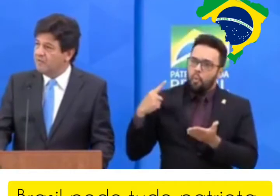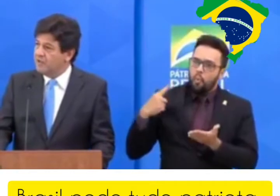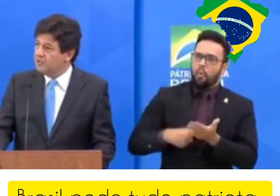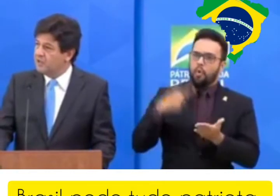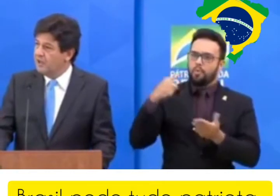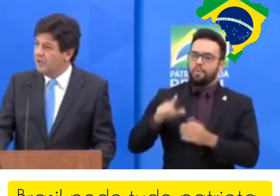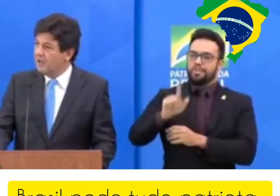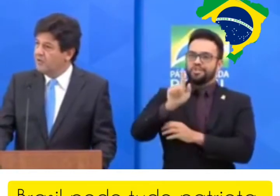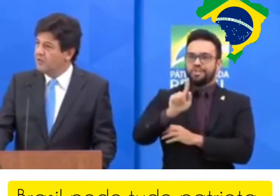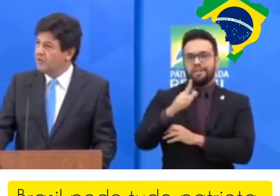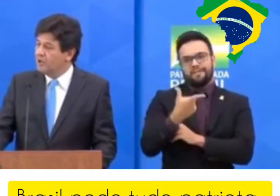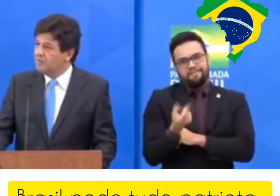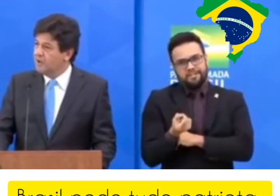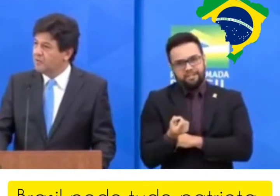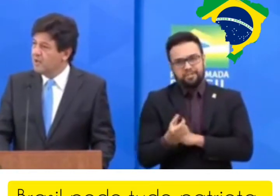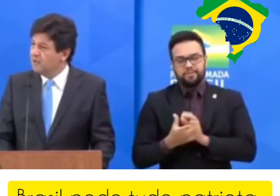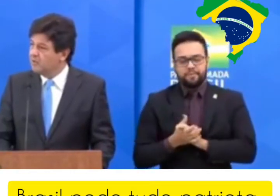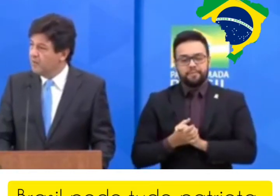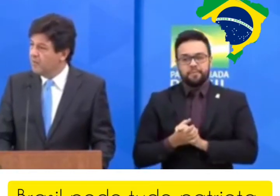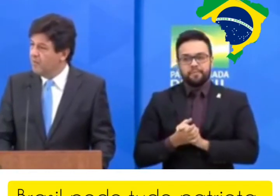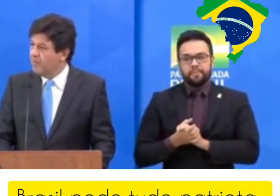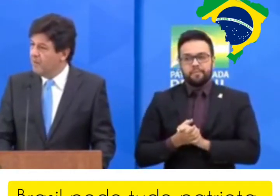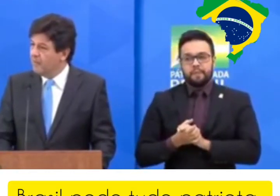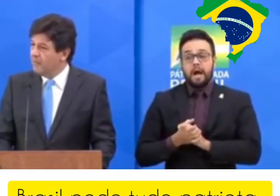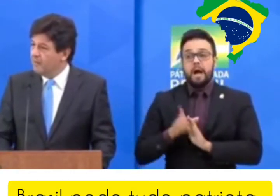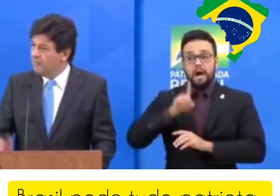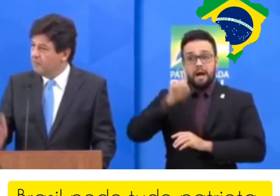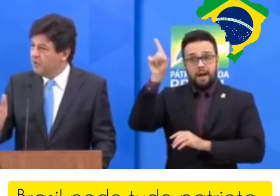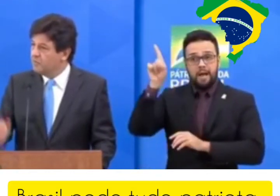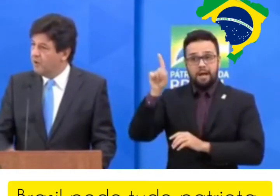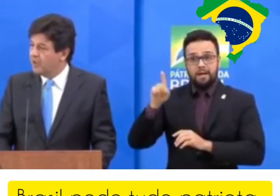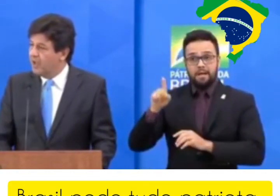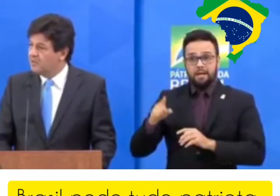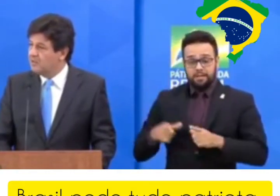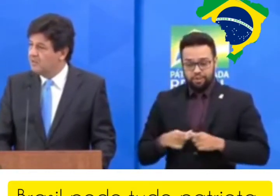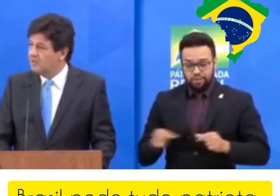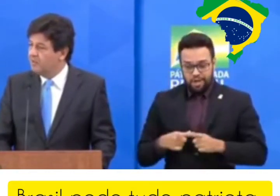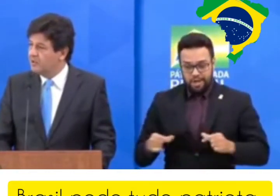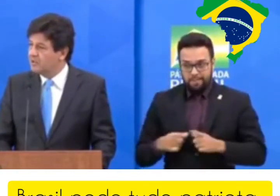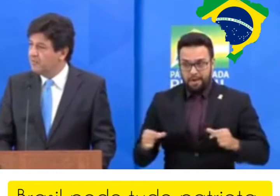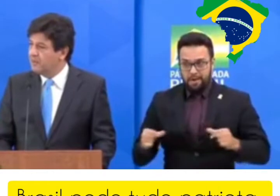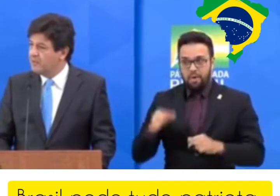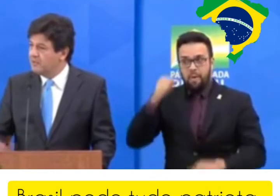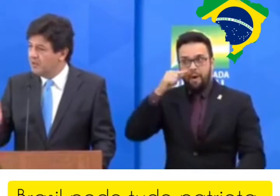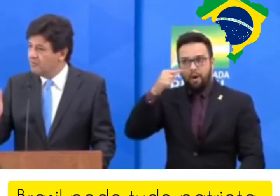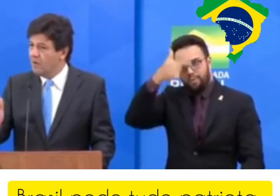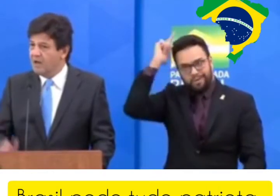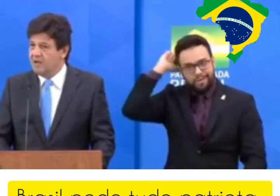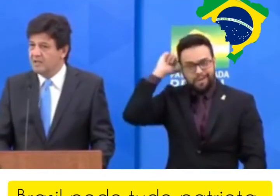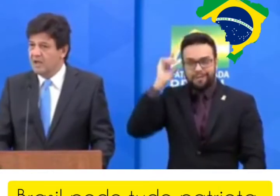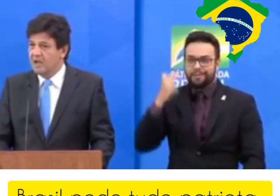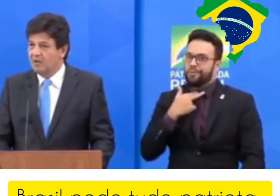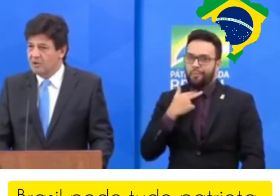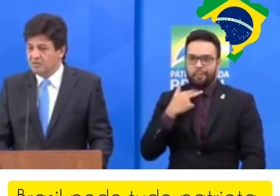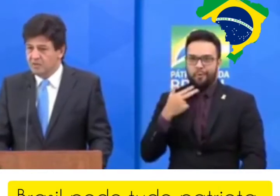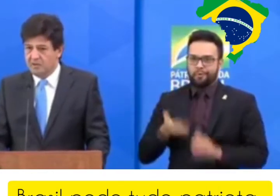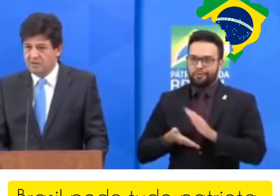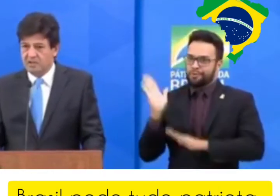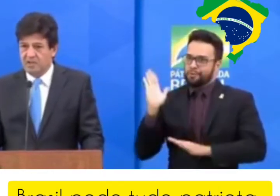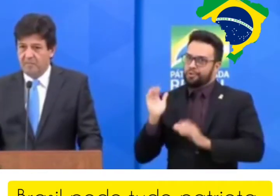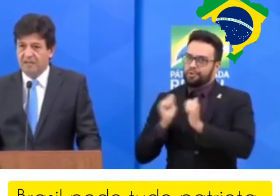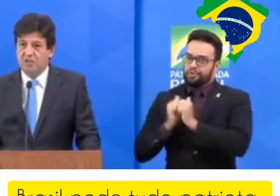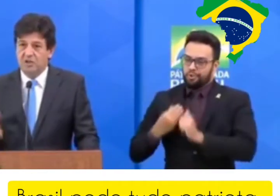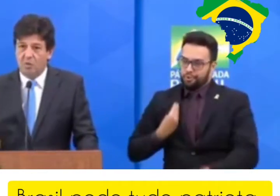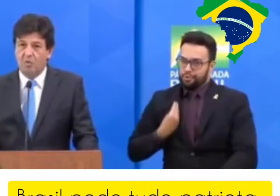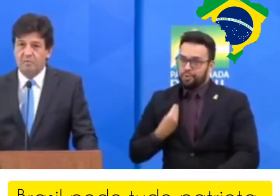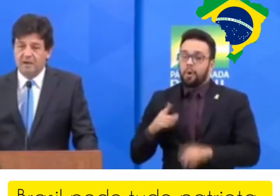do G20, onde nós tivemos lá no Japão. O ministro Paulo Guedes não pôde estar presente, teve o Guaranis, onde nós fizemos